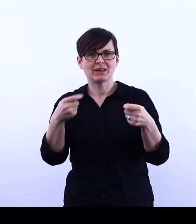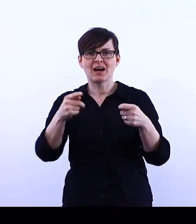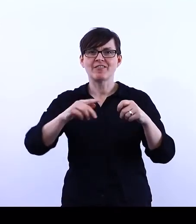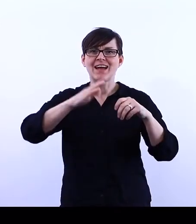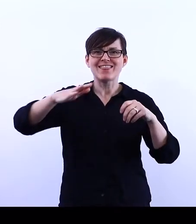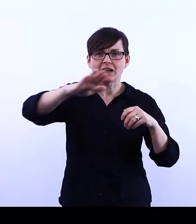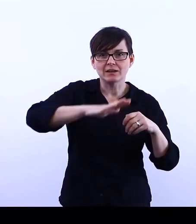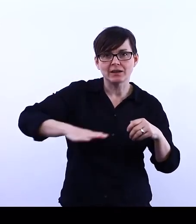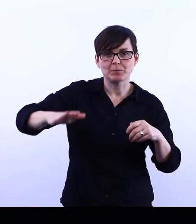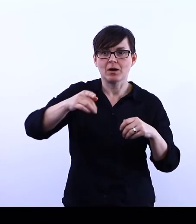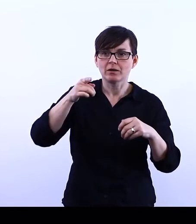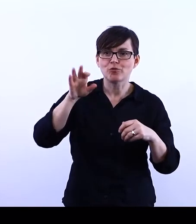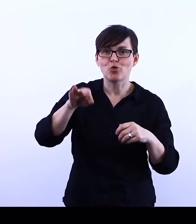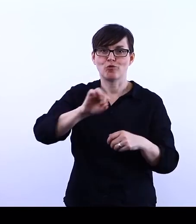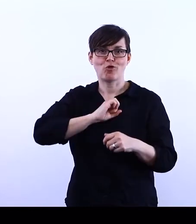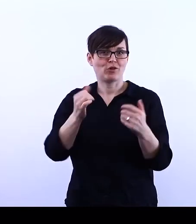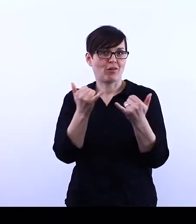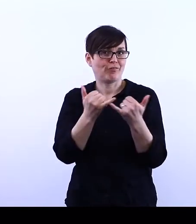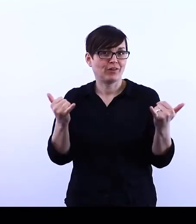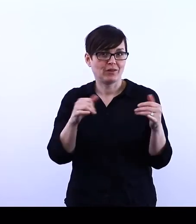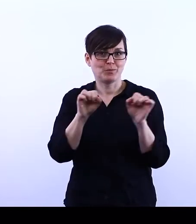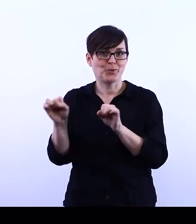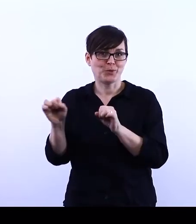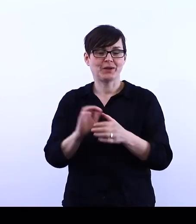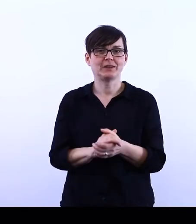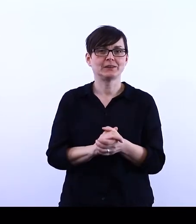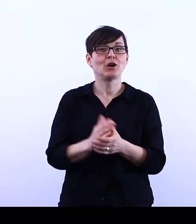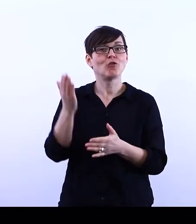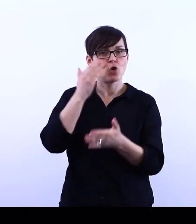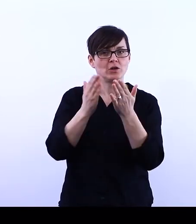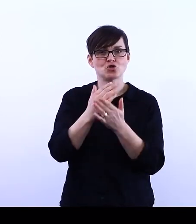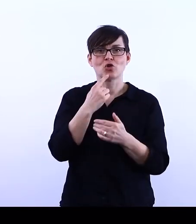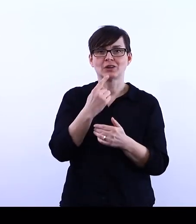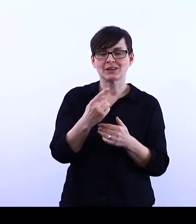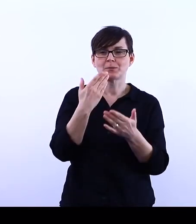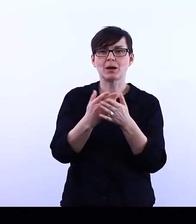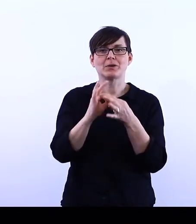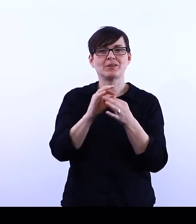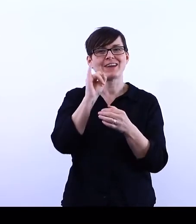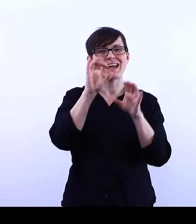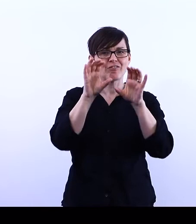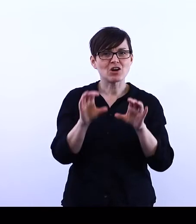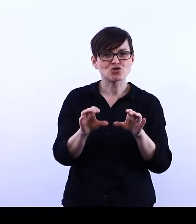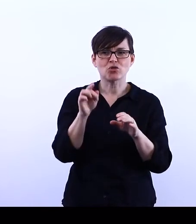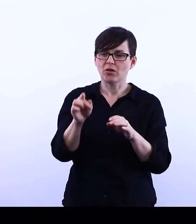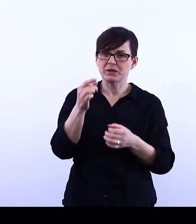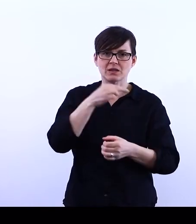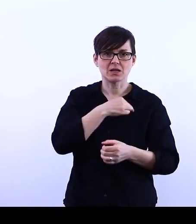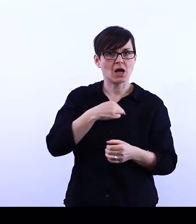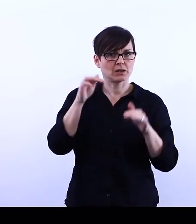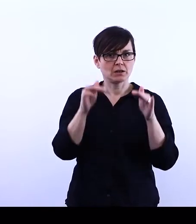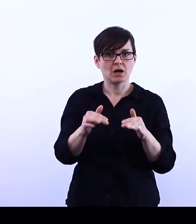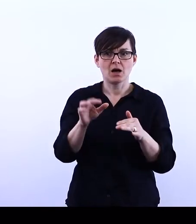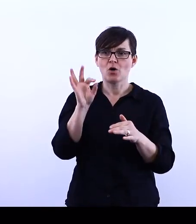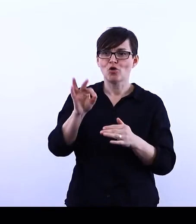davon profitieren. Ich hatte vorhin schon kurz anskizziert, dass allein aus Infrastruktursicht und vielleicht auch technischen Hürden das nicht so